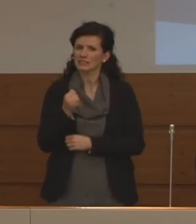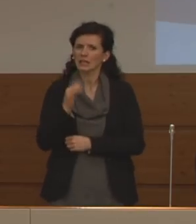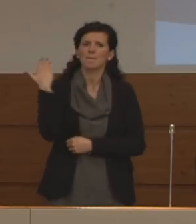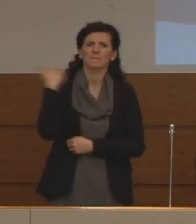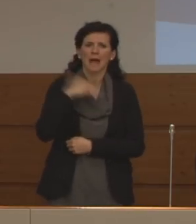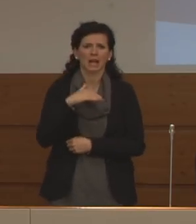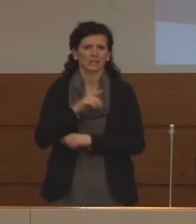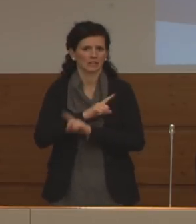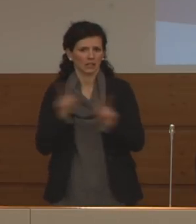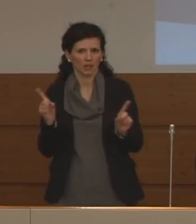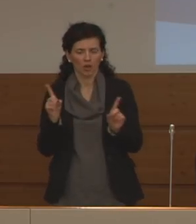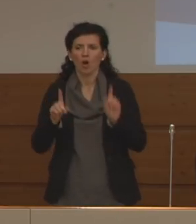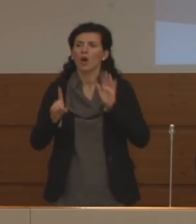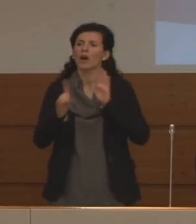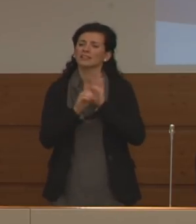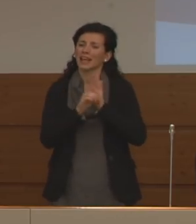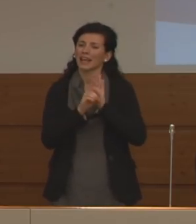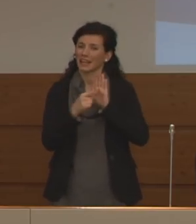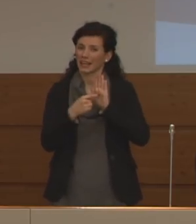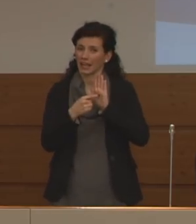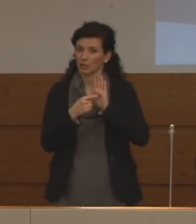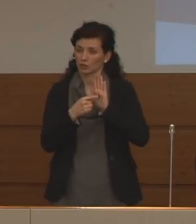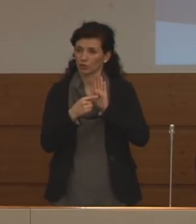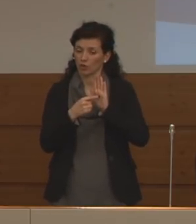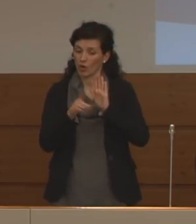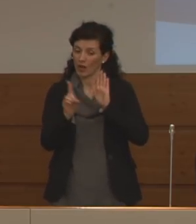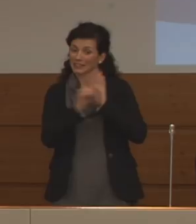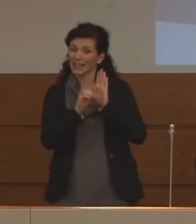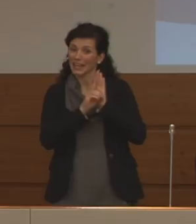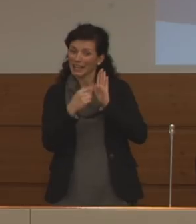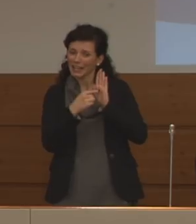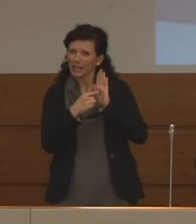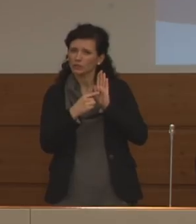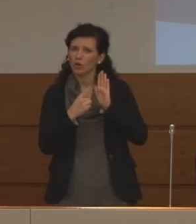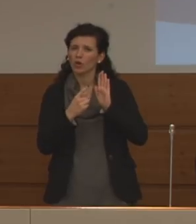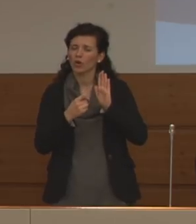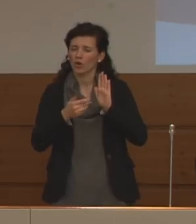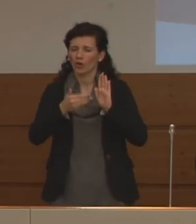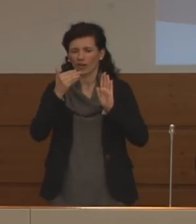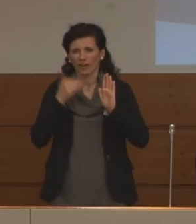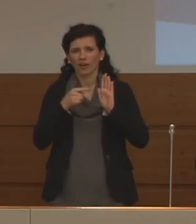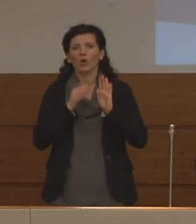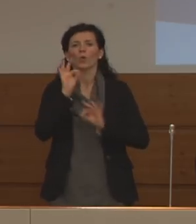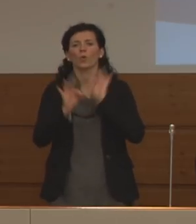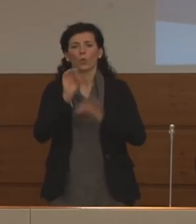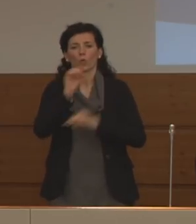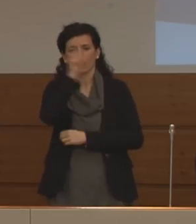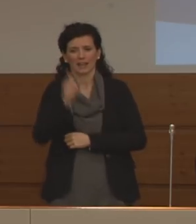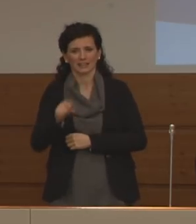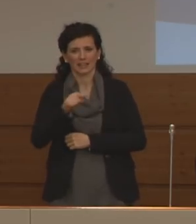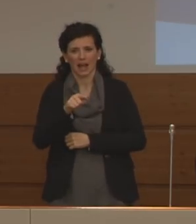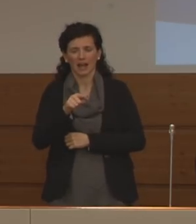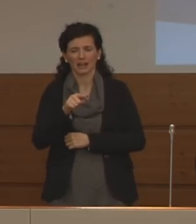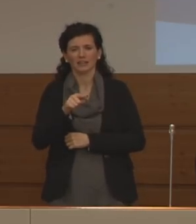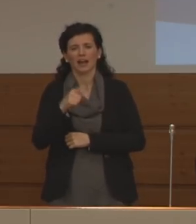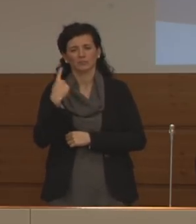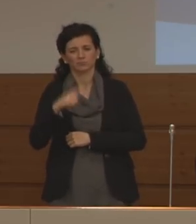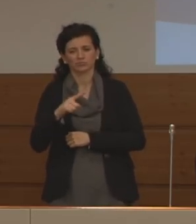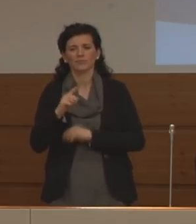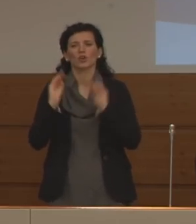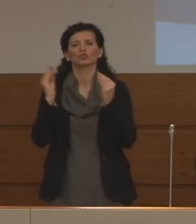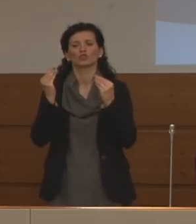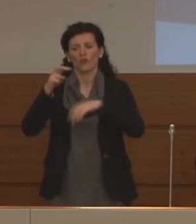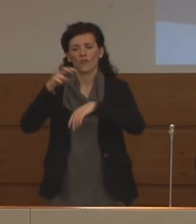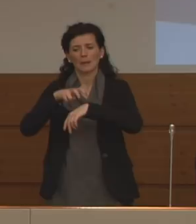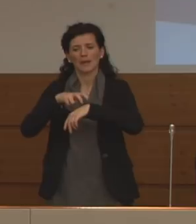decreto è il riferimento è al primo cura italia che vedeva inserita la misura sui giovani medici poste